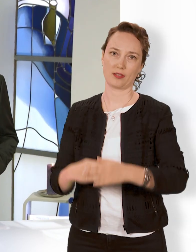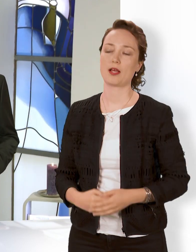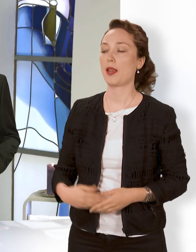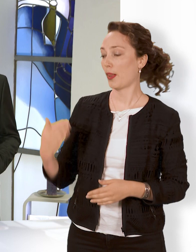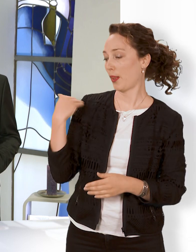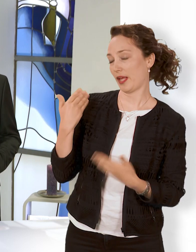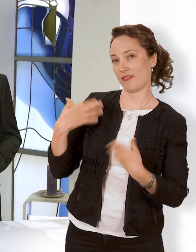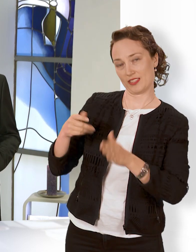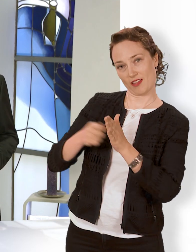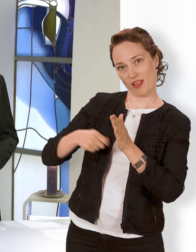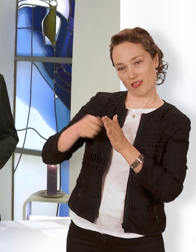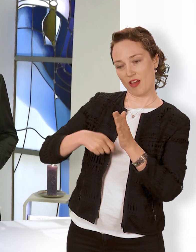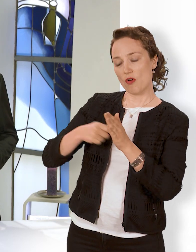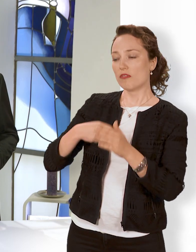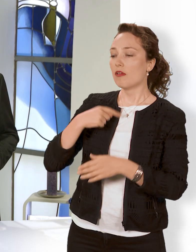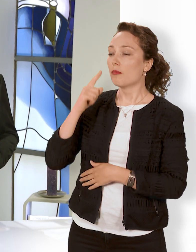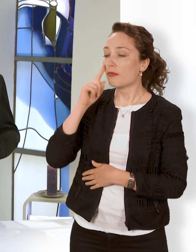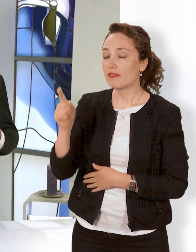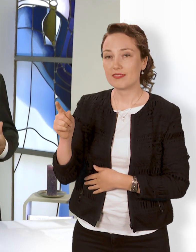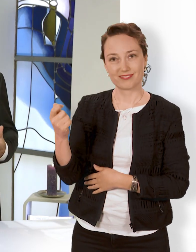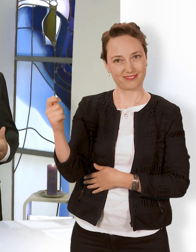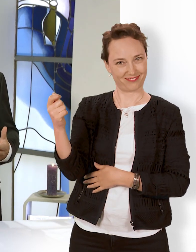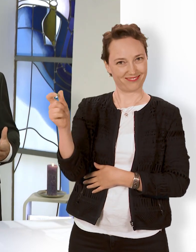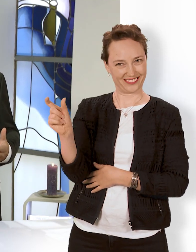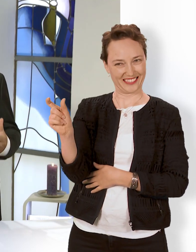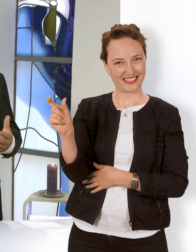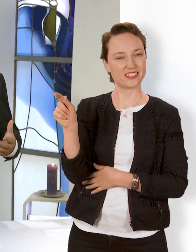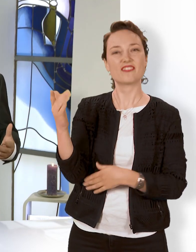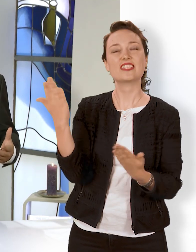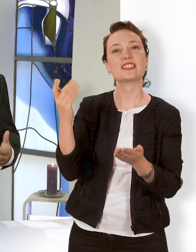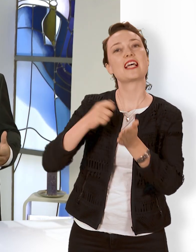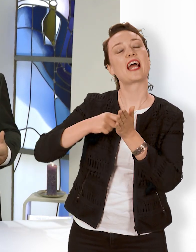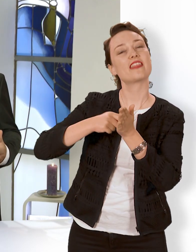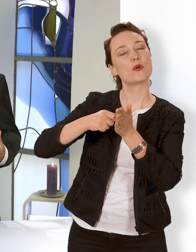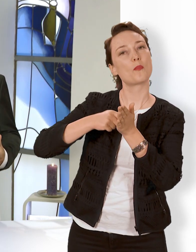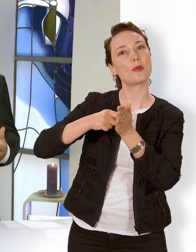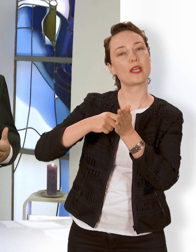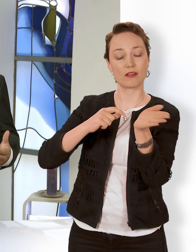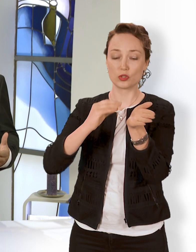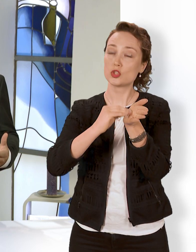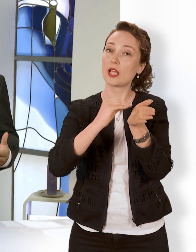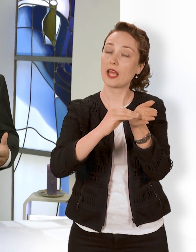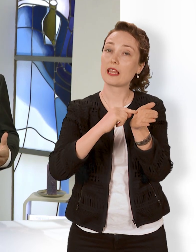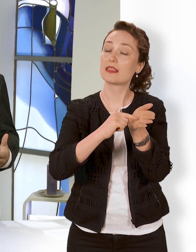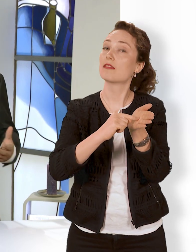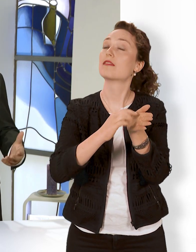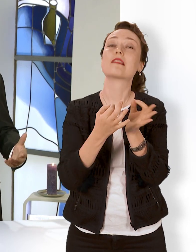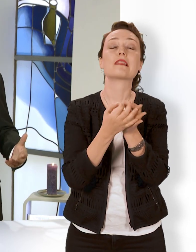aber feine Teil begegnet. Ein Radiergummi mit der Aufschrift "Nix